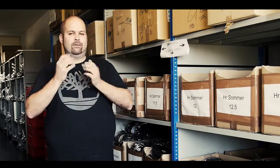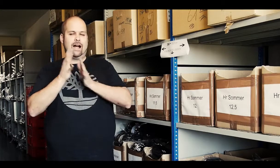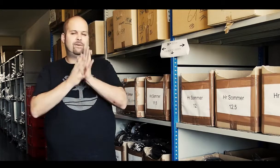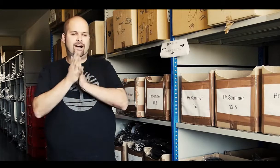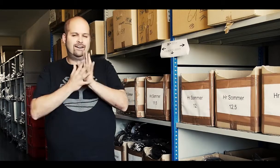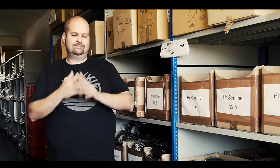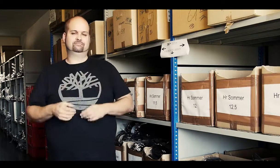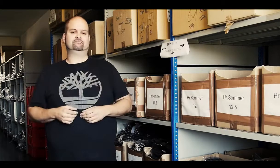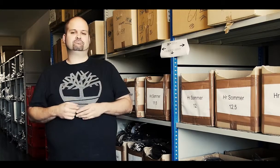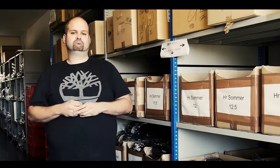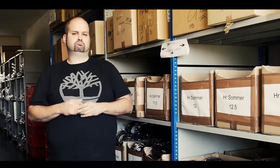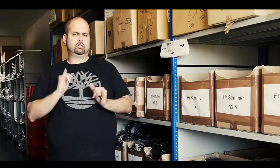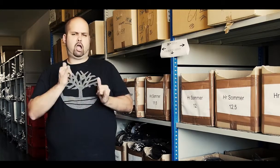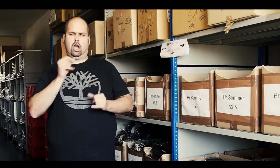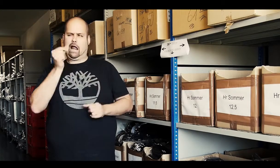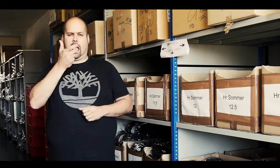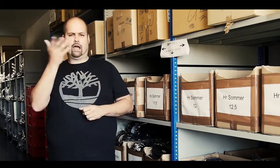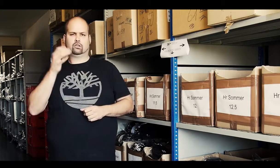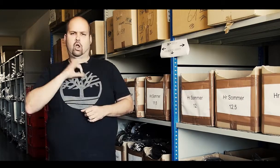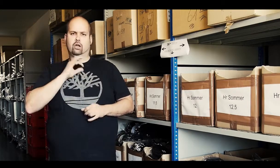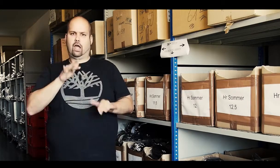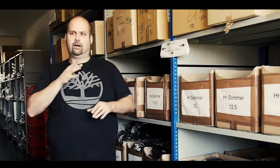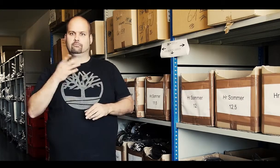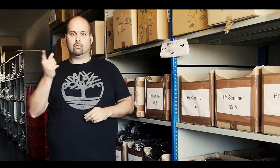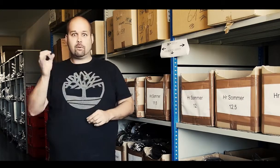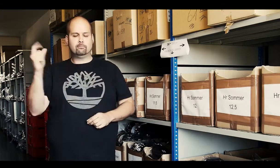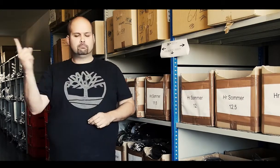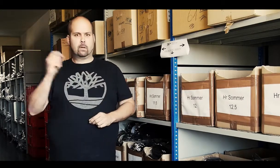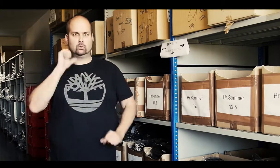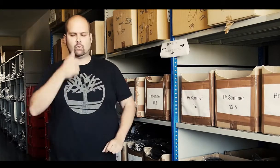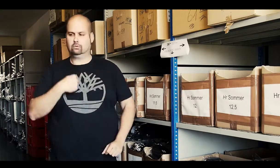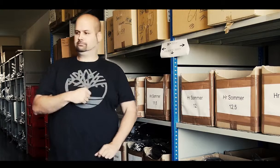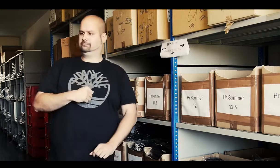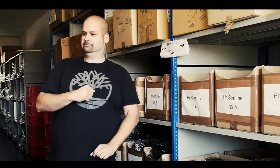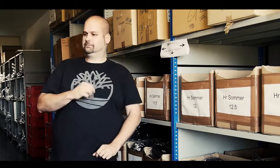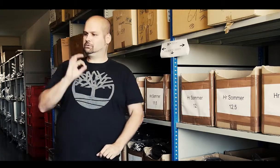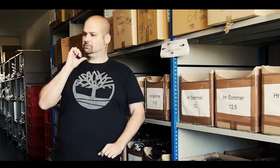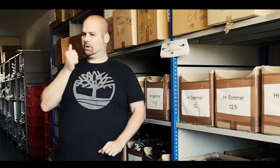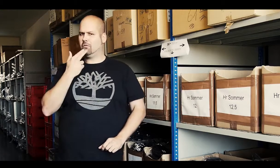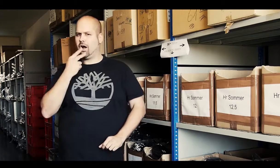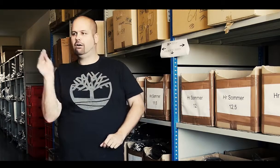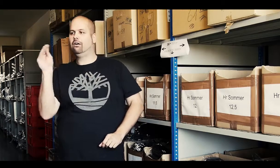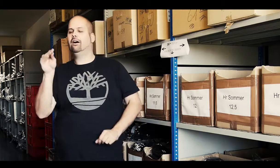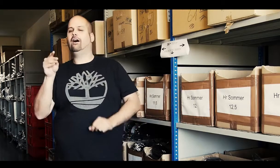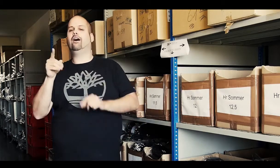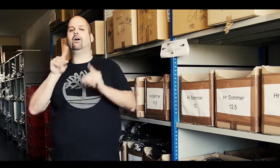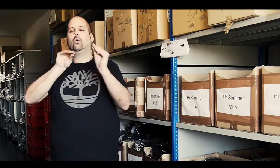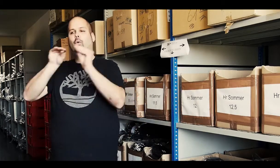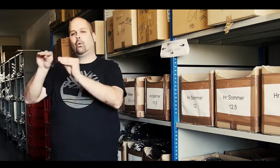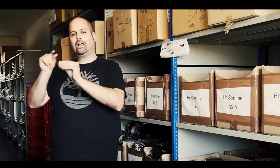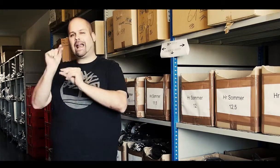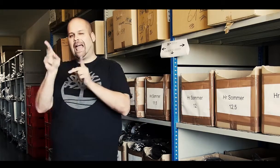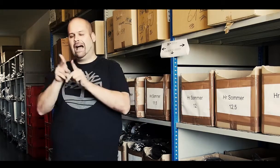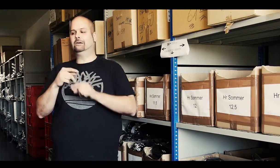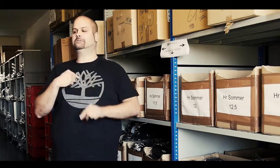Ein paar Kollegen begrüßten mich damals in der Früh mit der Gebärde Guten Morgen. Ich war überrascht und fragte nach, wer ihnen das gezeigt hätte. Auch mein Chef hat mich